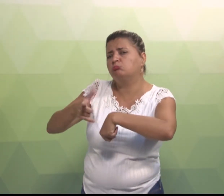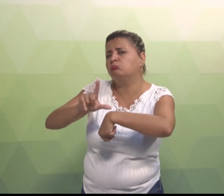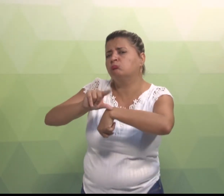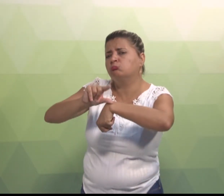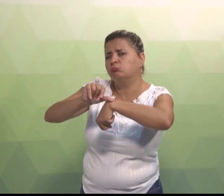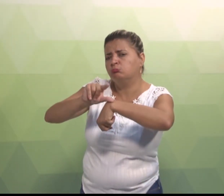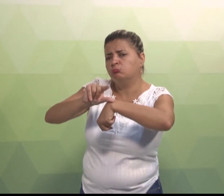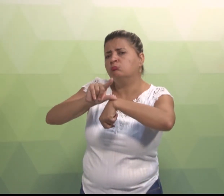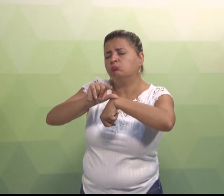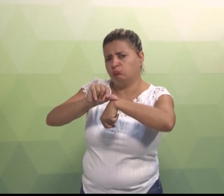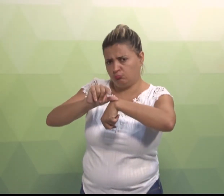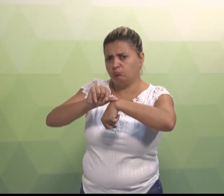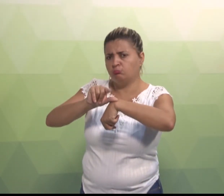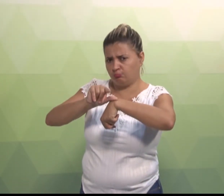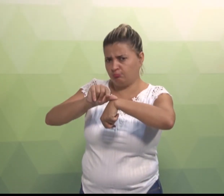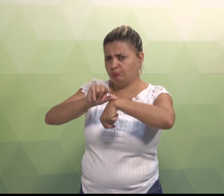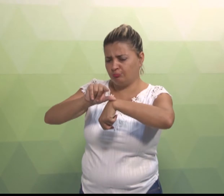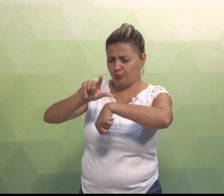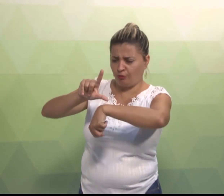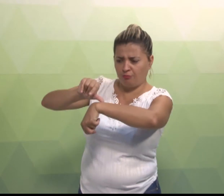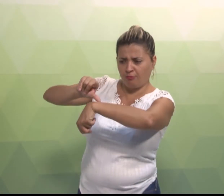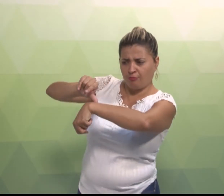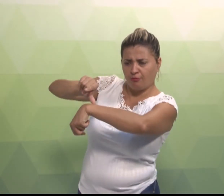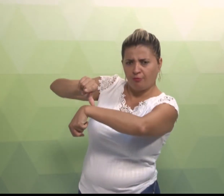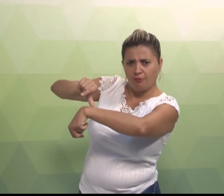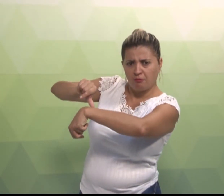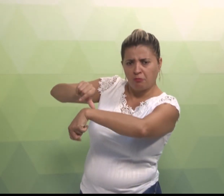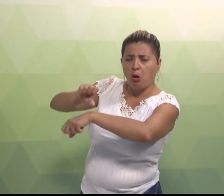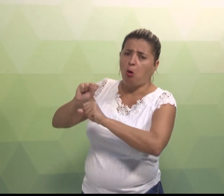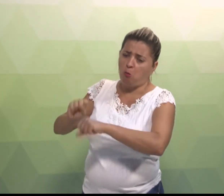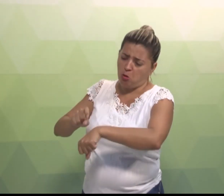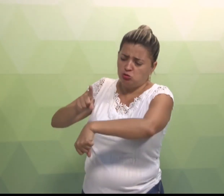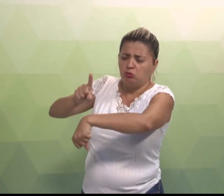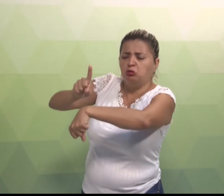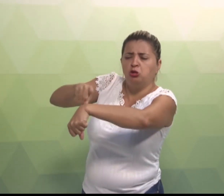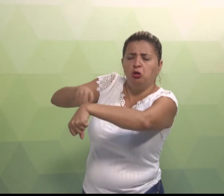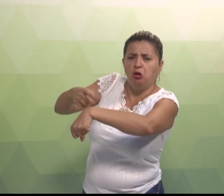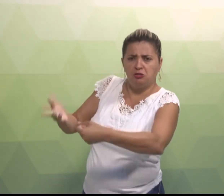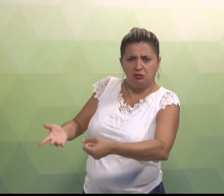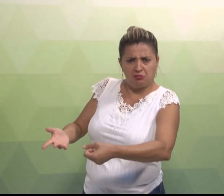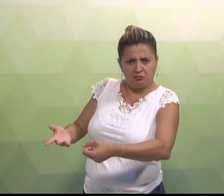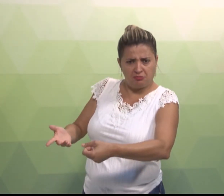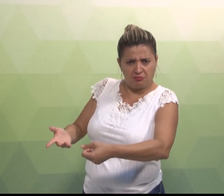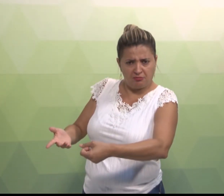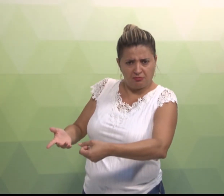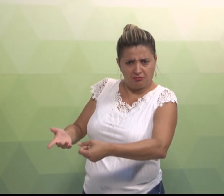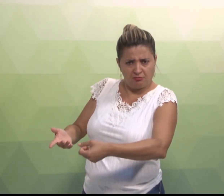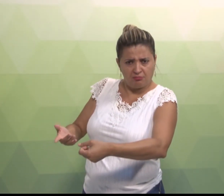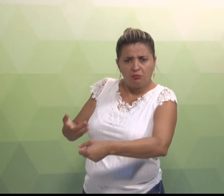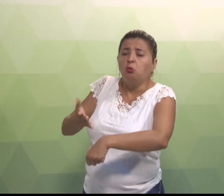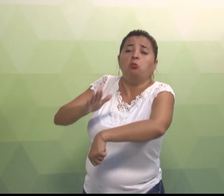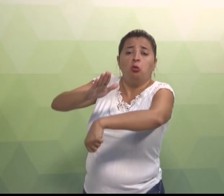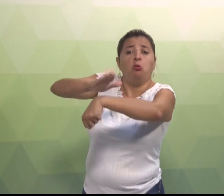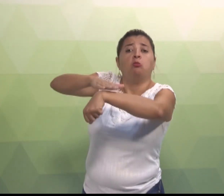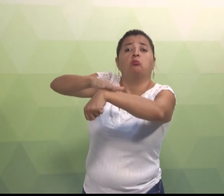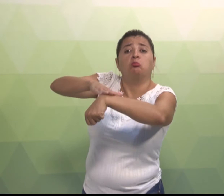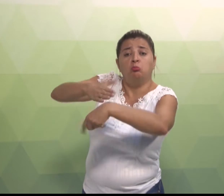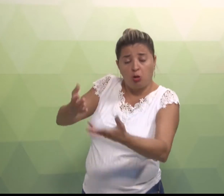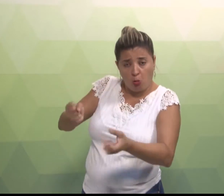Que horas são? Que horas? Perceberam o sinal? Como que faz? Dessa forma também? Ou dessa?